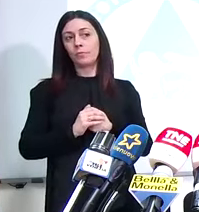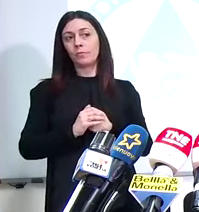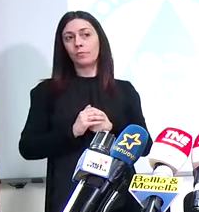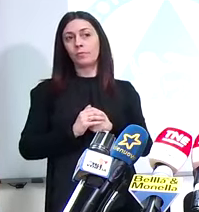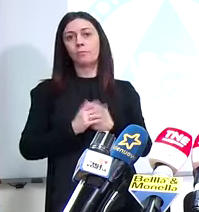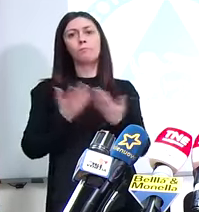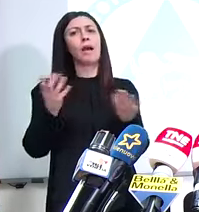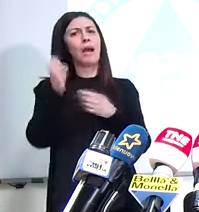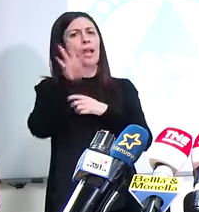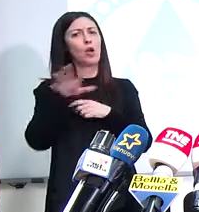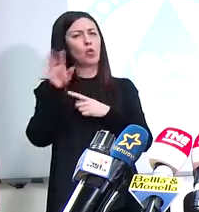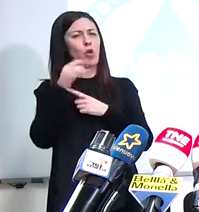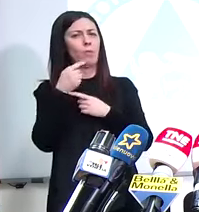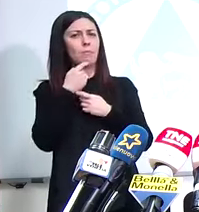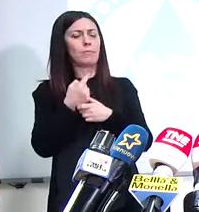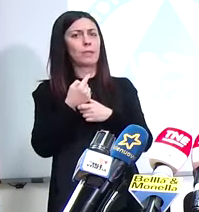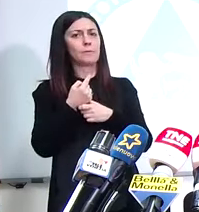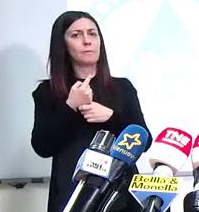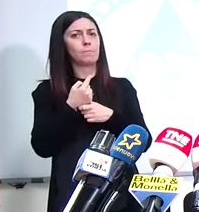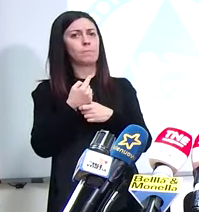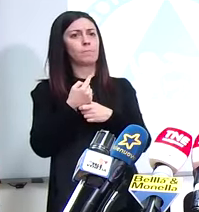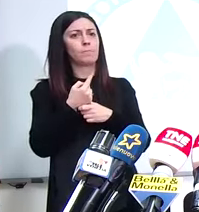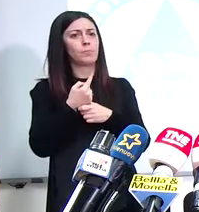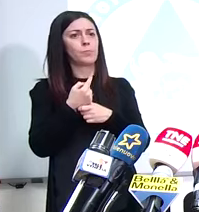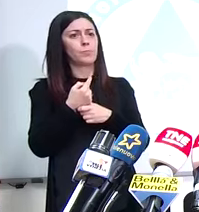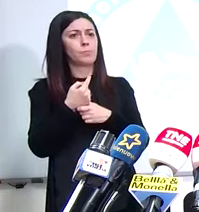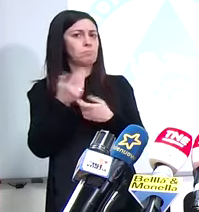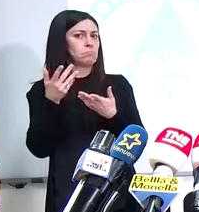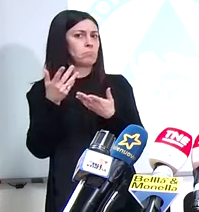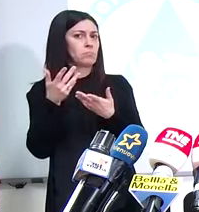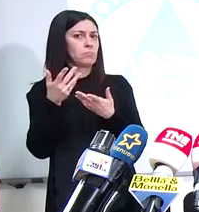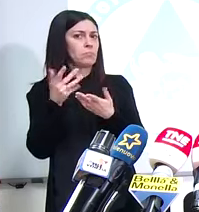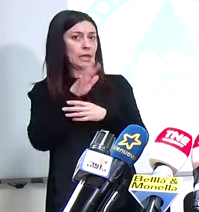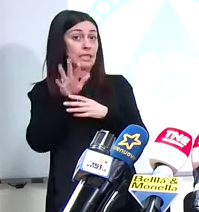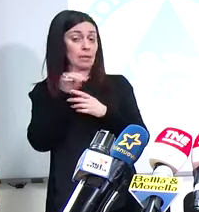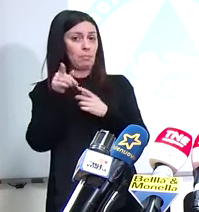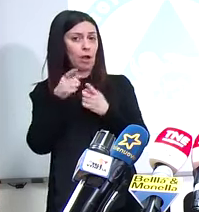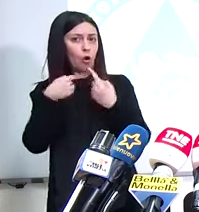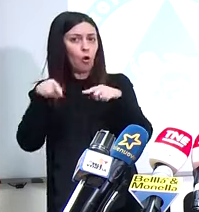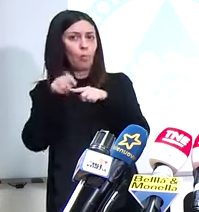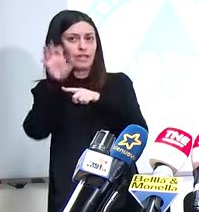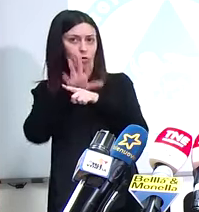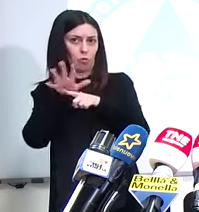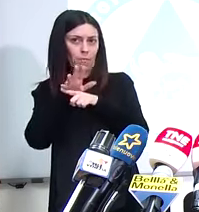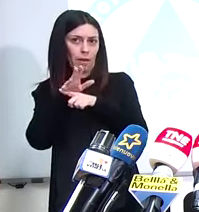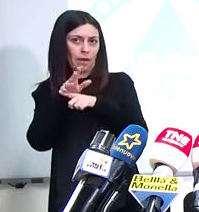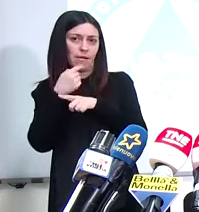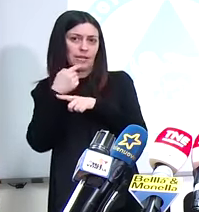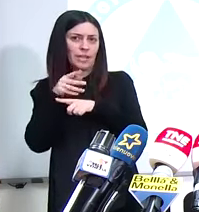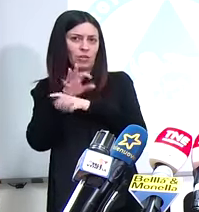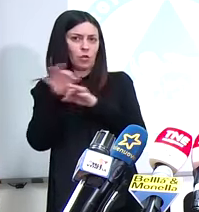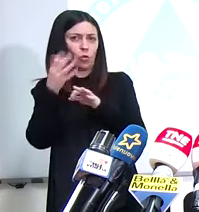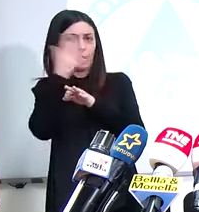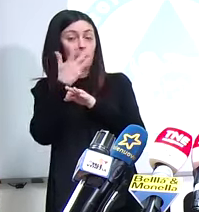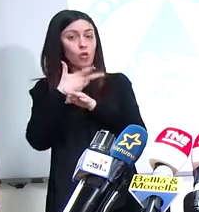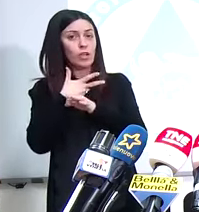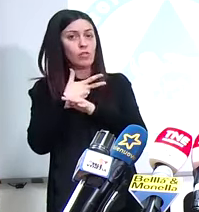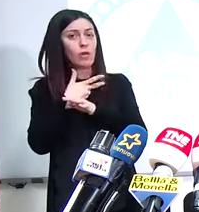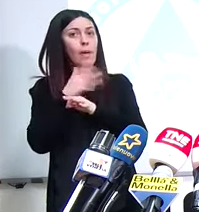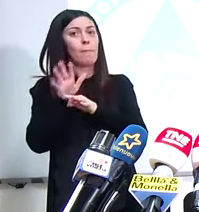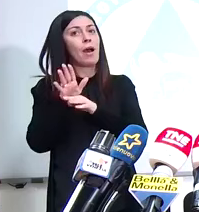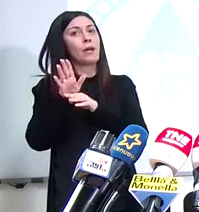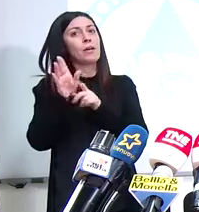così ammesso la messa quanto anche la stessa commissione europea ma è un problema poi di valutazioni complessive